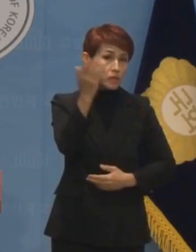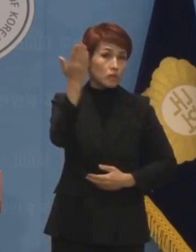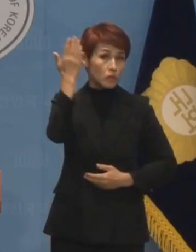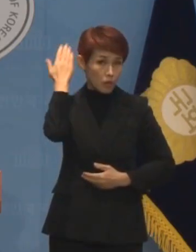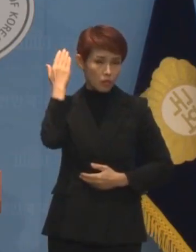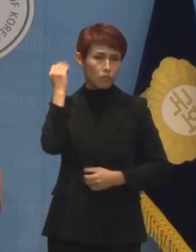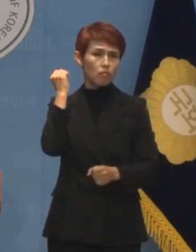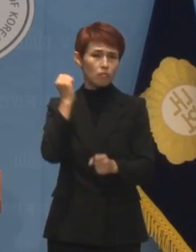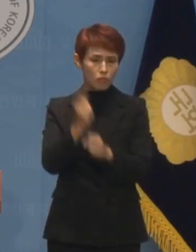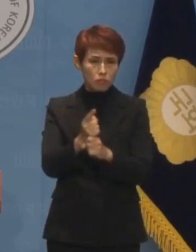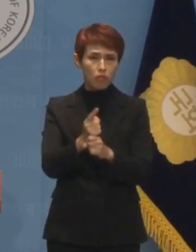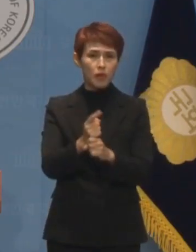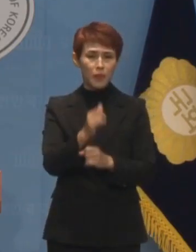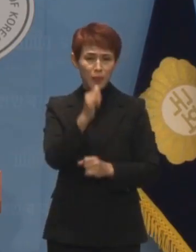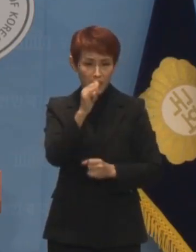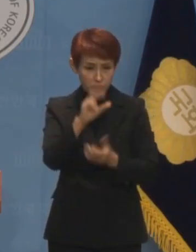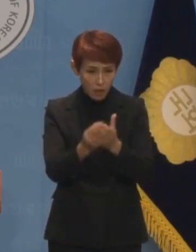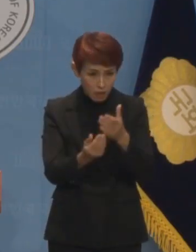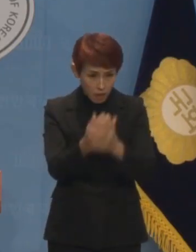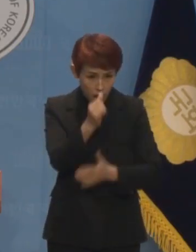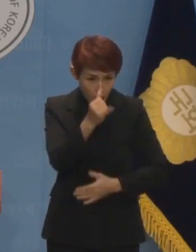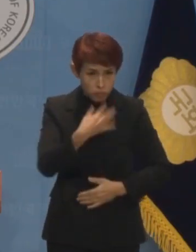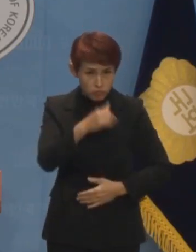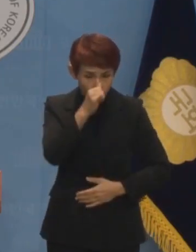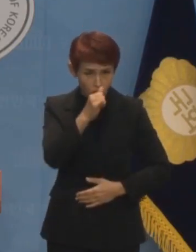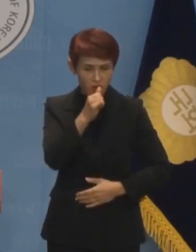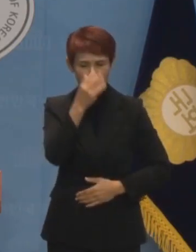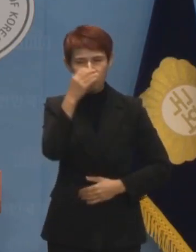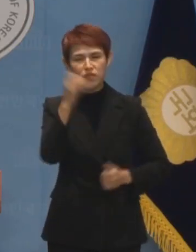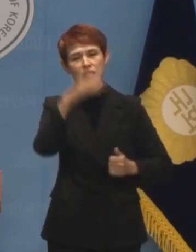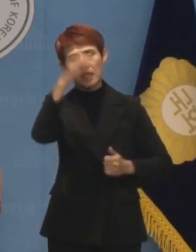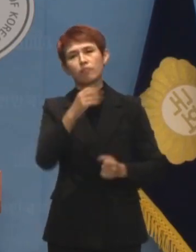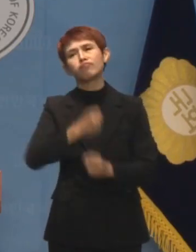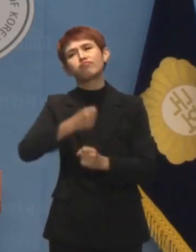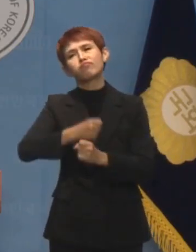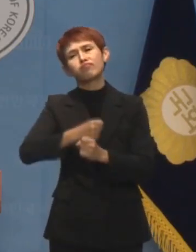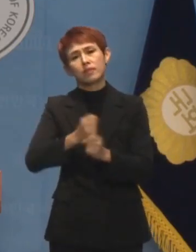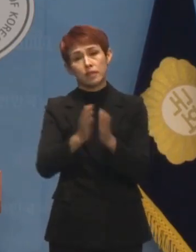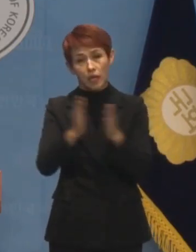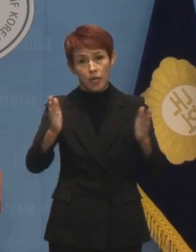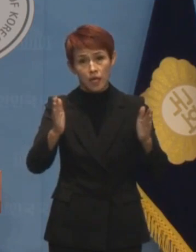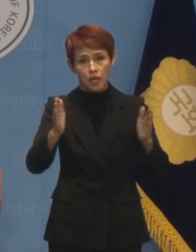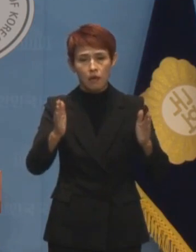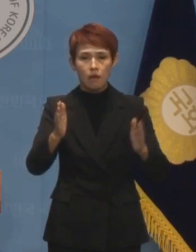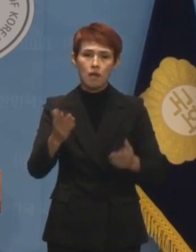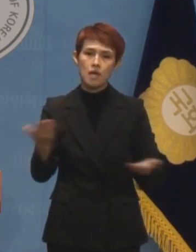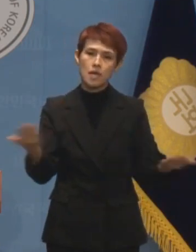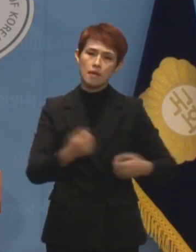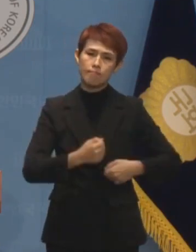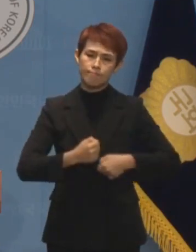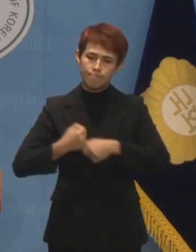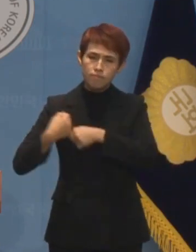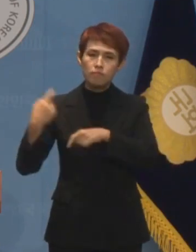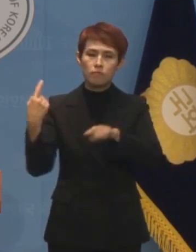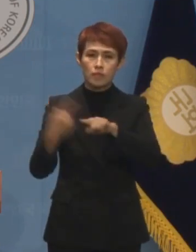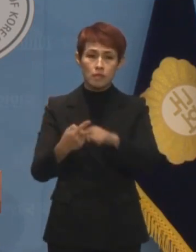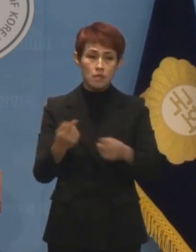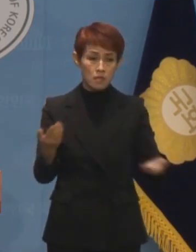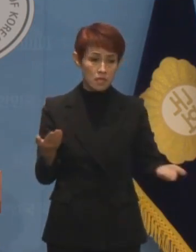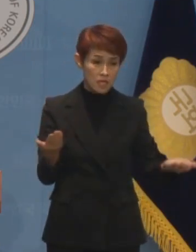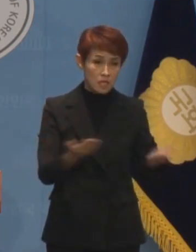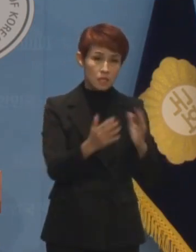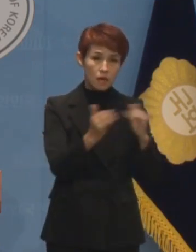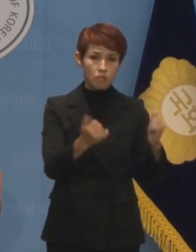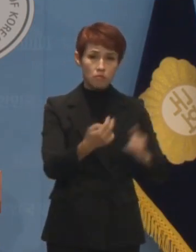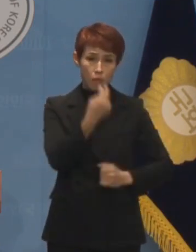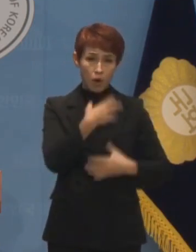발열 현상을 묵살하고 생산을 강행했습니다. 이는 명백한 직무유기이며 노동자의 생명과